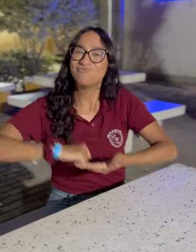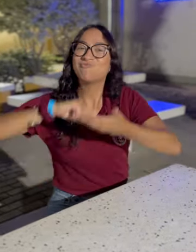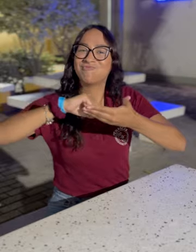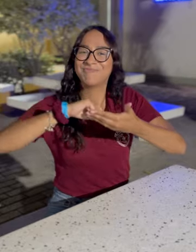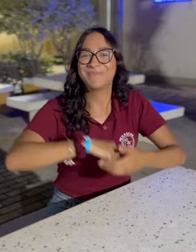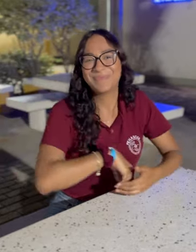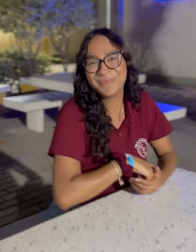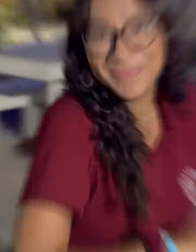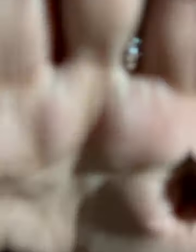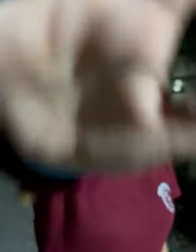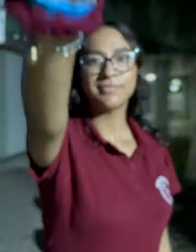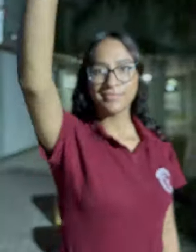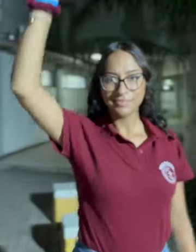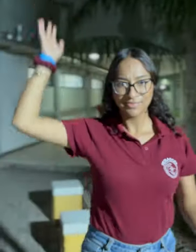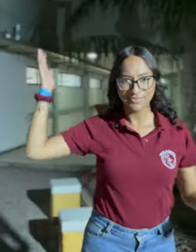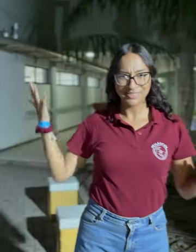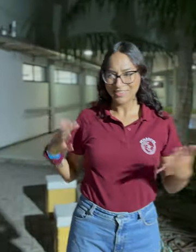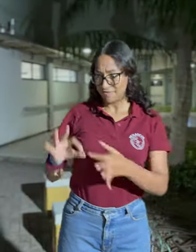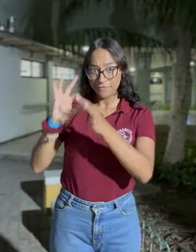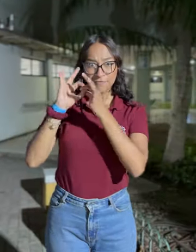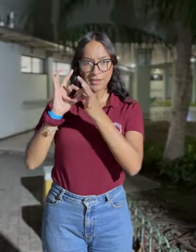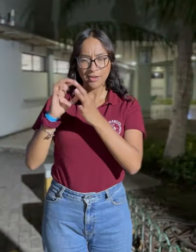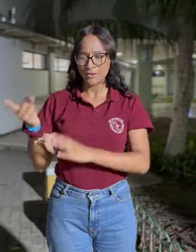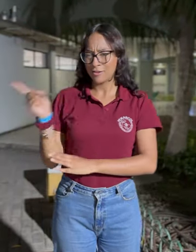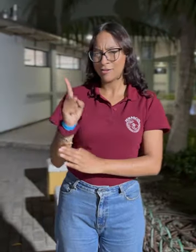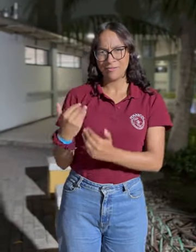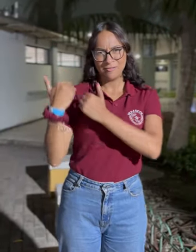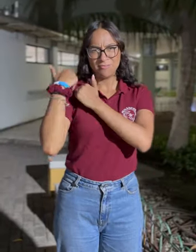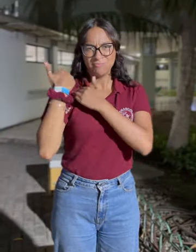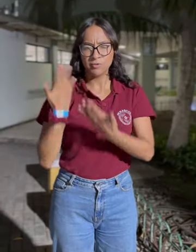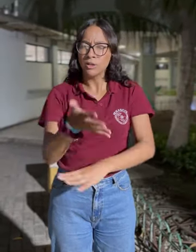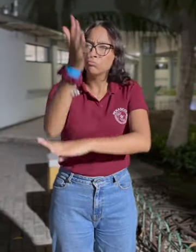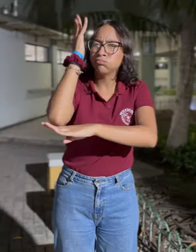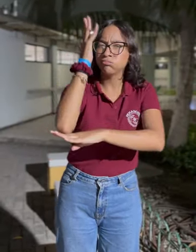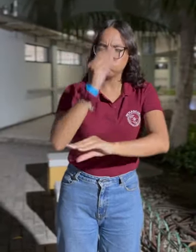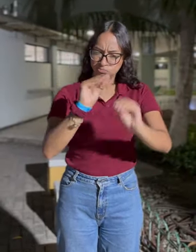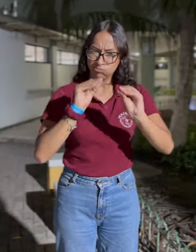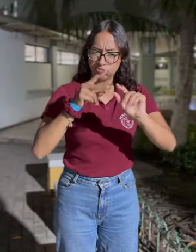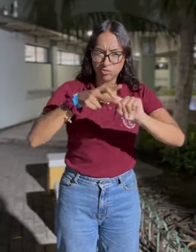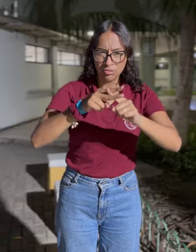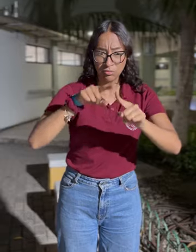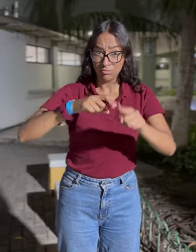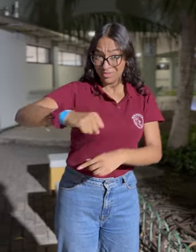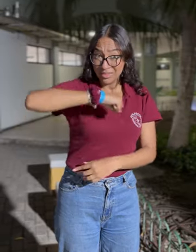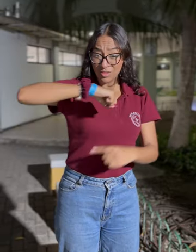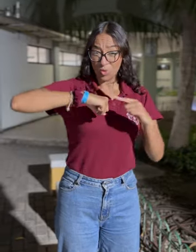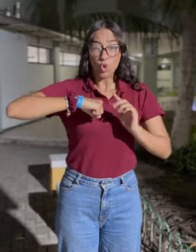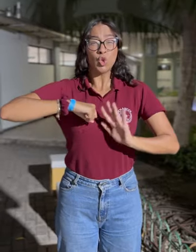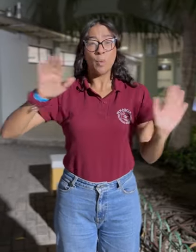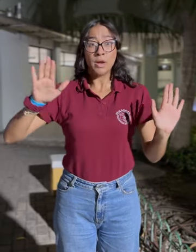la reivindicación de los derechos. Sin embargo, la persona de FENASCOL que guió el taller no solo se enfocó en